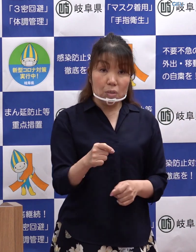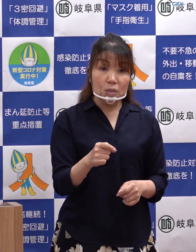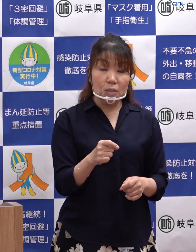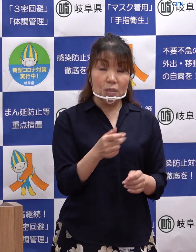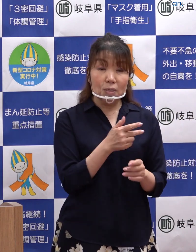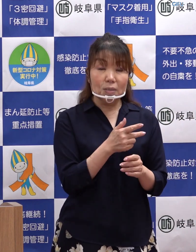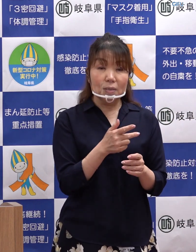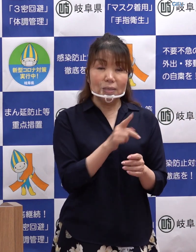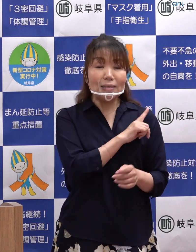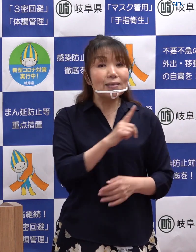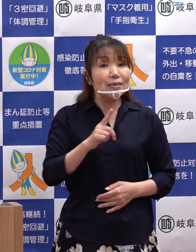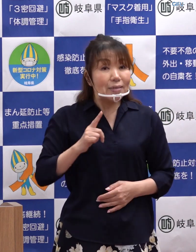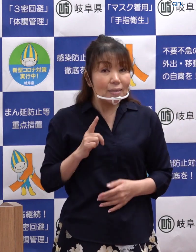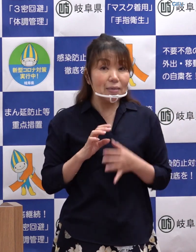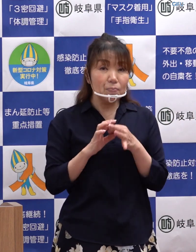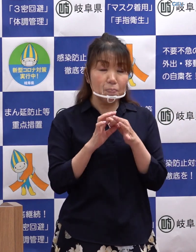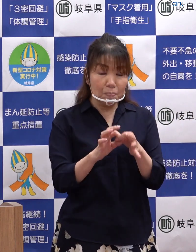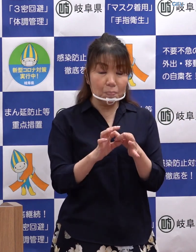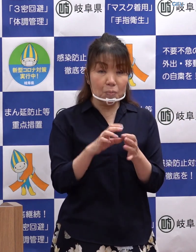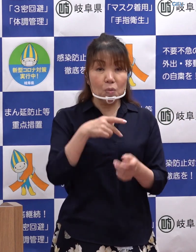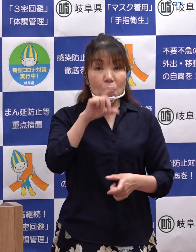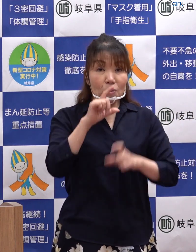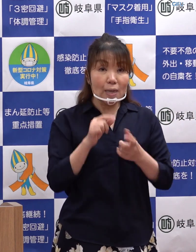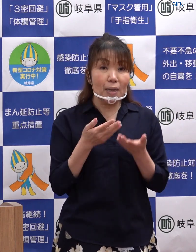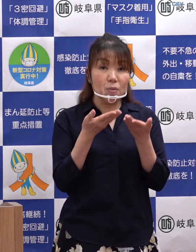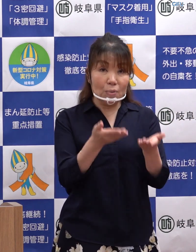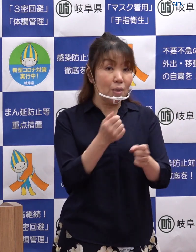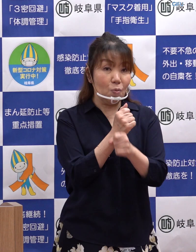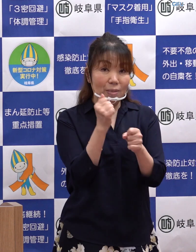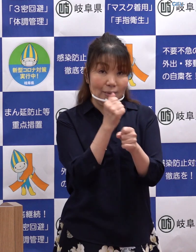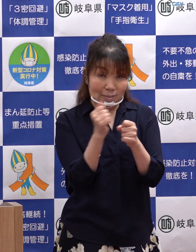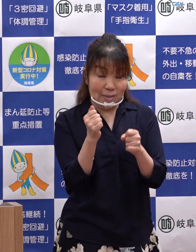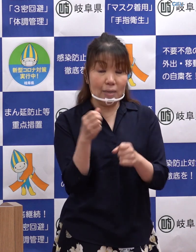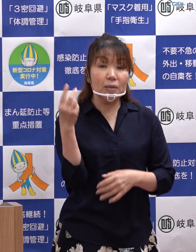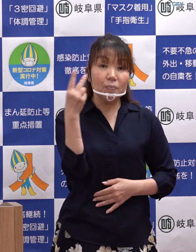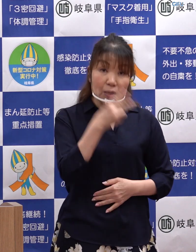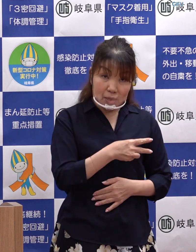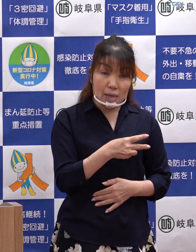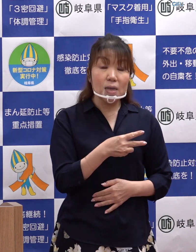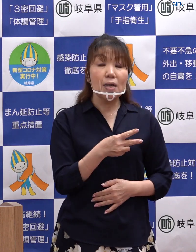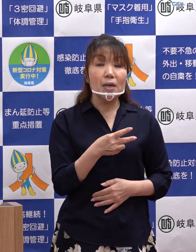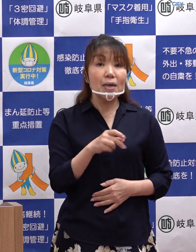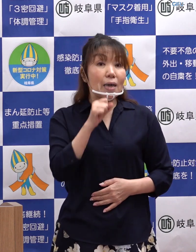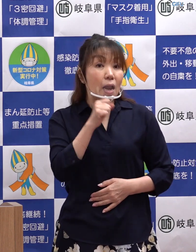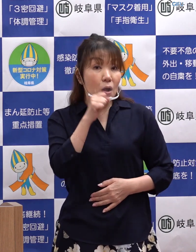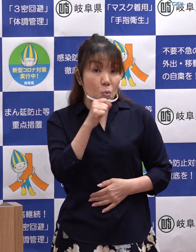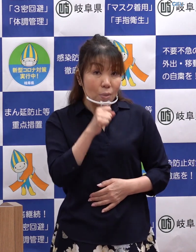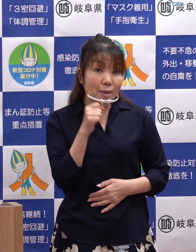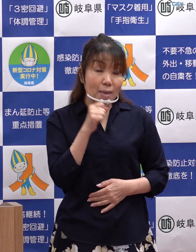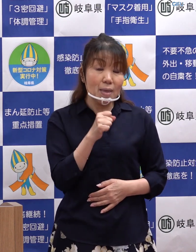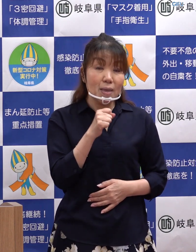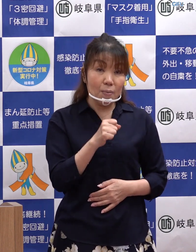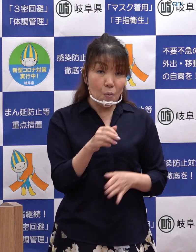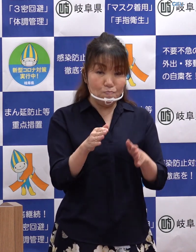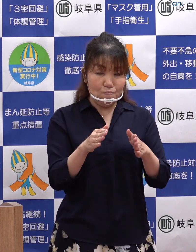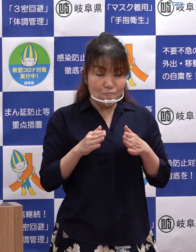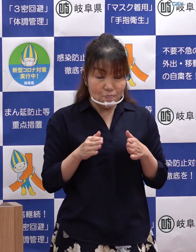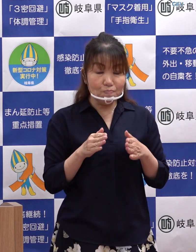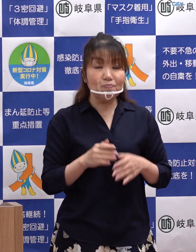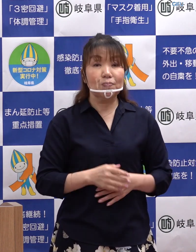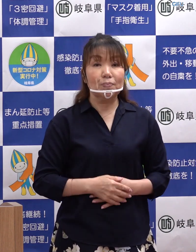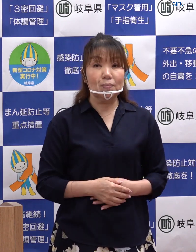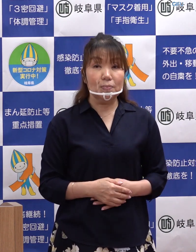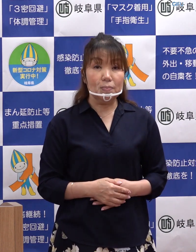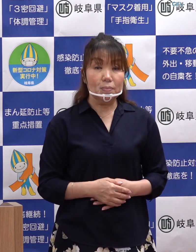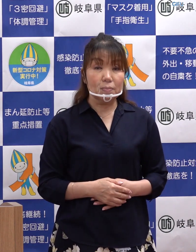日酒類の提供を行わないということ、それからカラオケ設備の利用自粛ということで、ございます